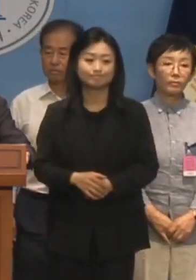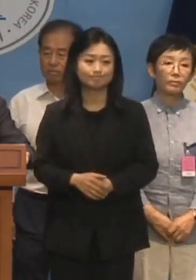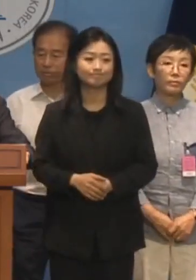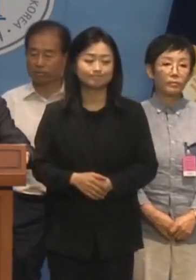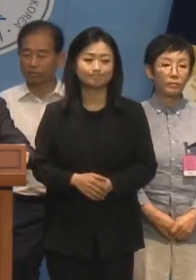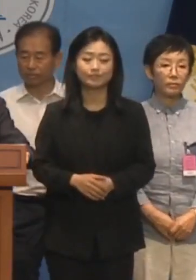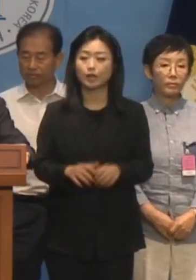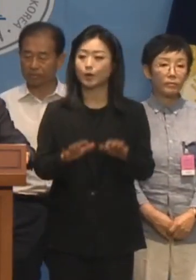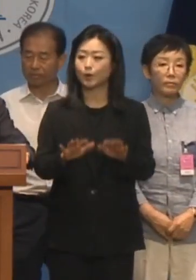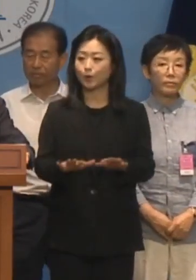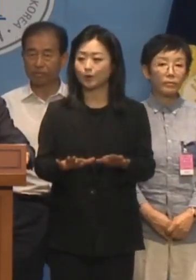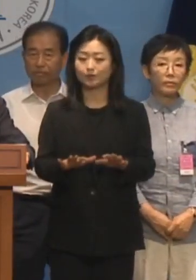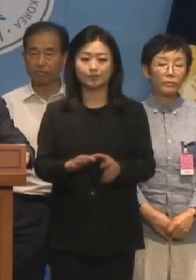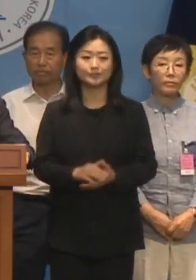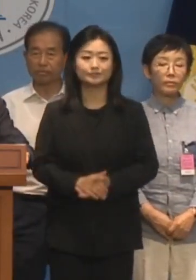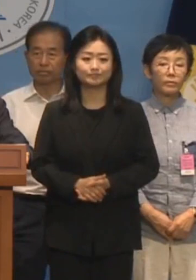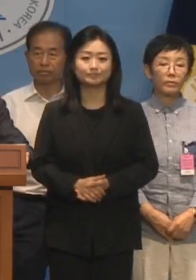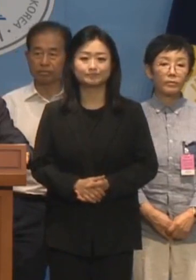오늘